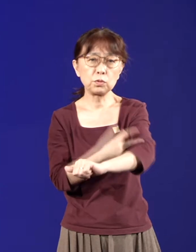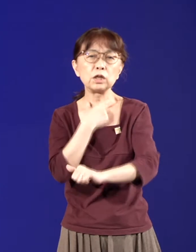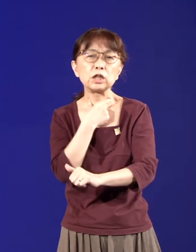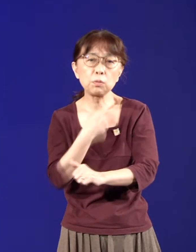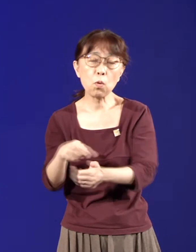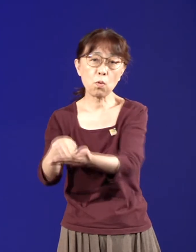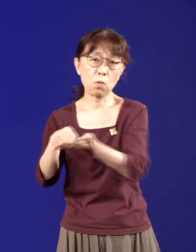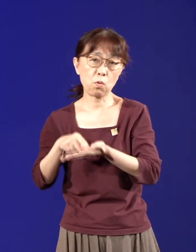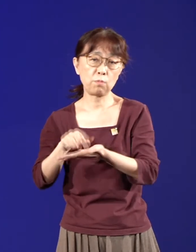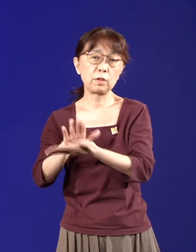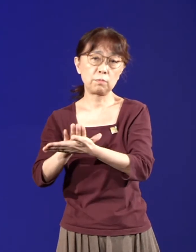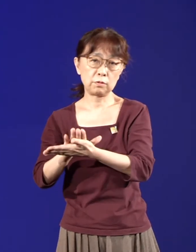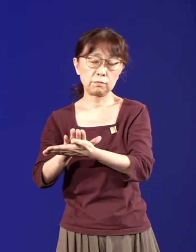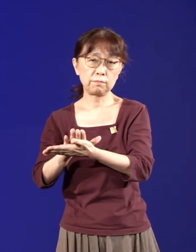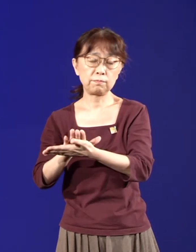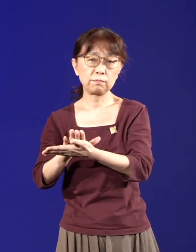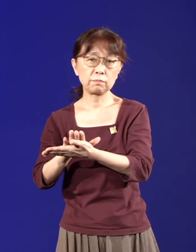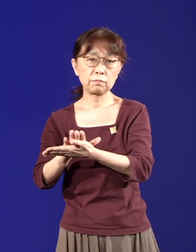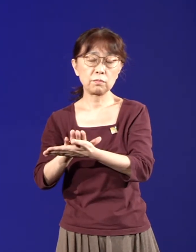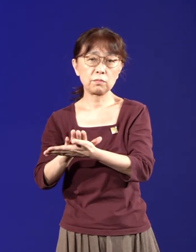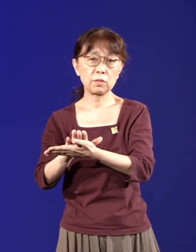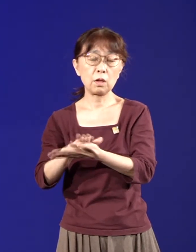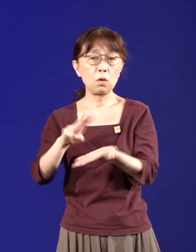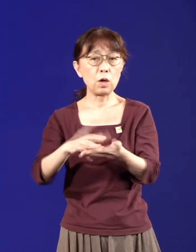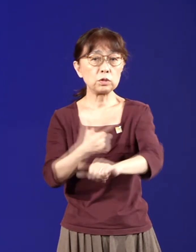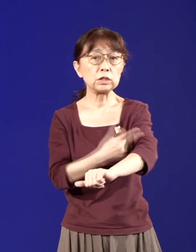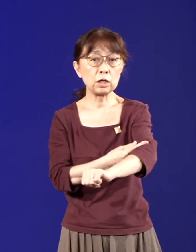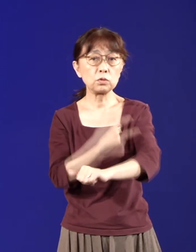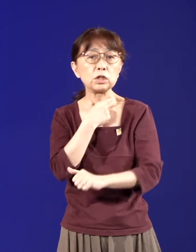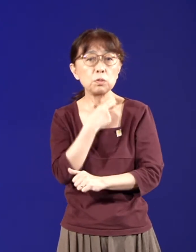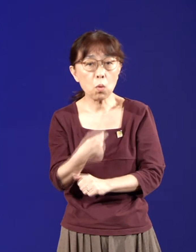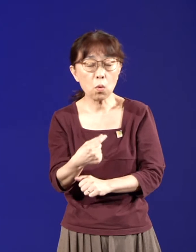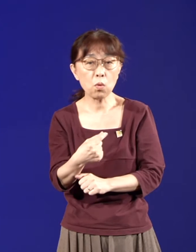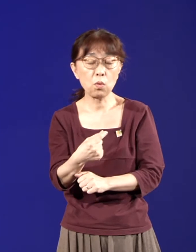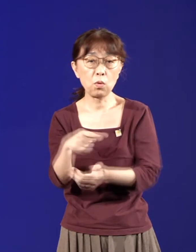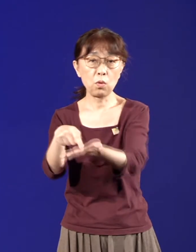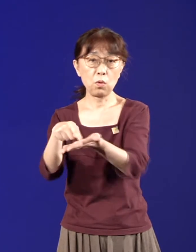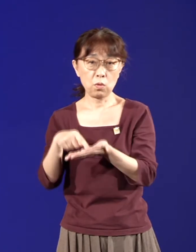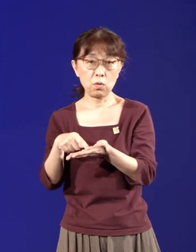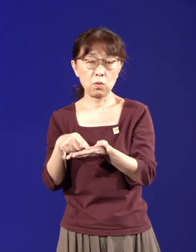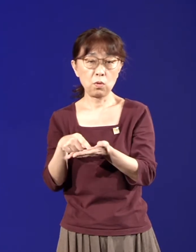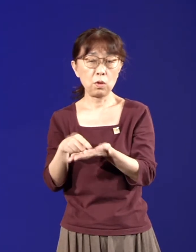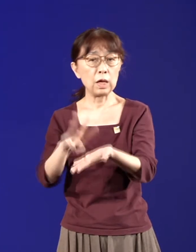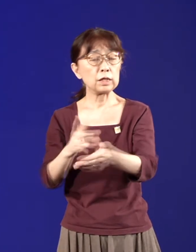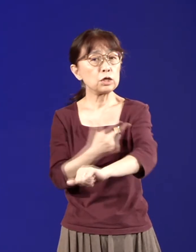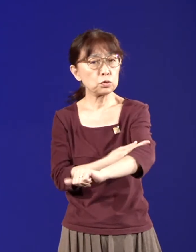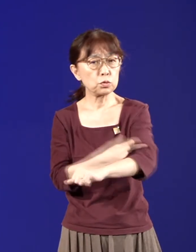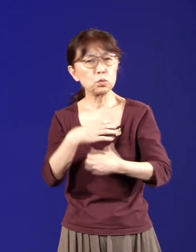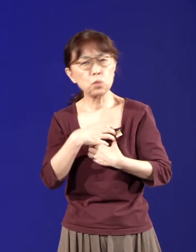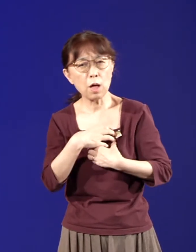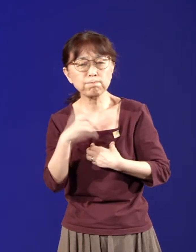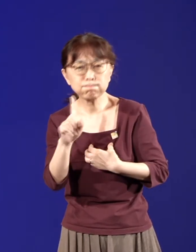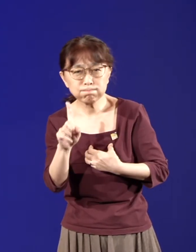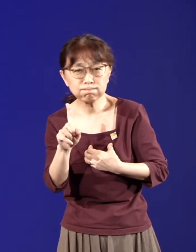しているという状況でございます。そのワクチン接種を希望する方に接種に対する不安、どういう